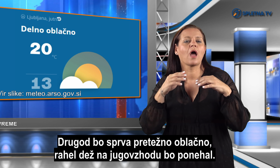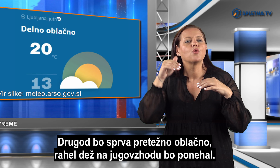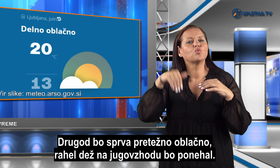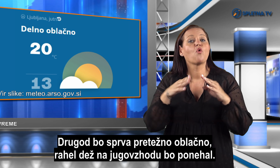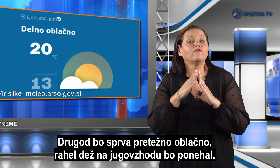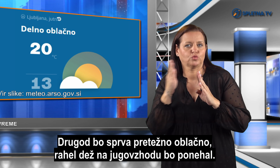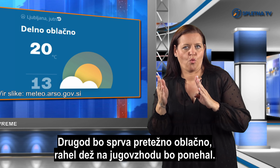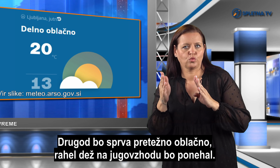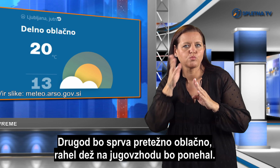bo ponehal.